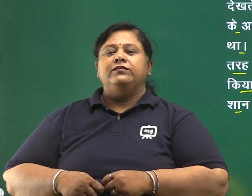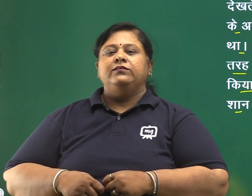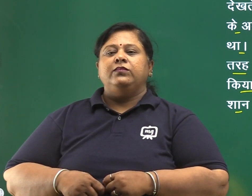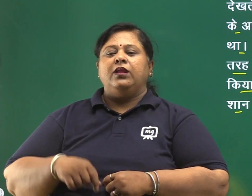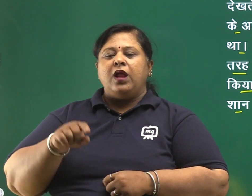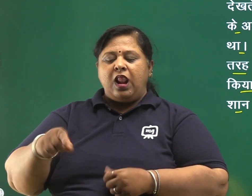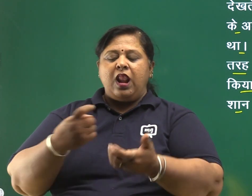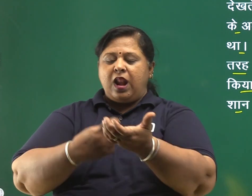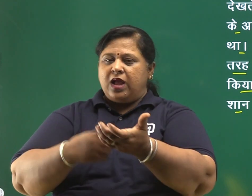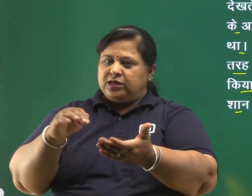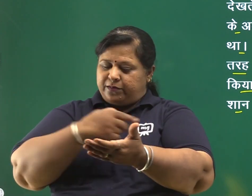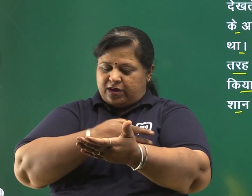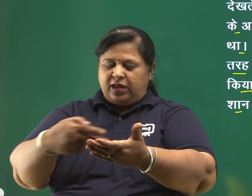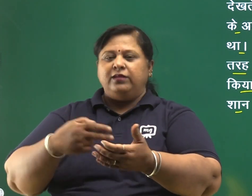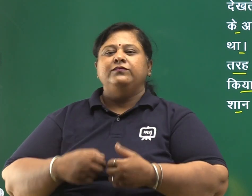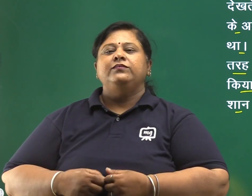राजप्पा के